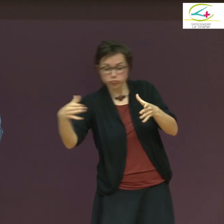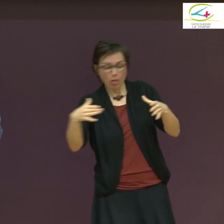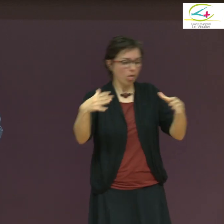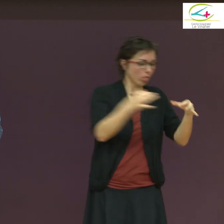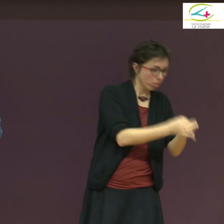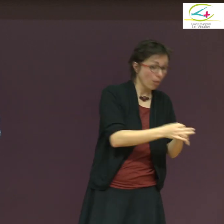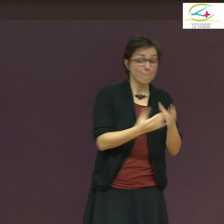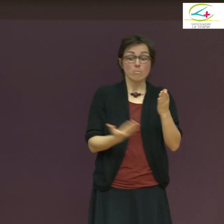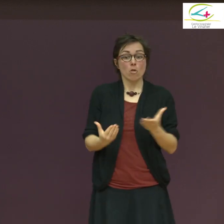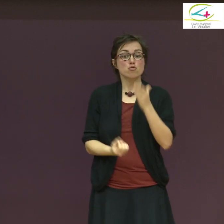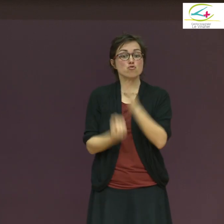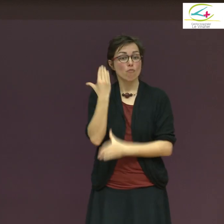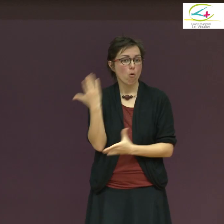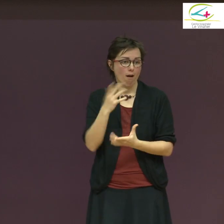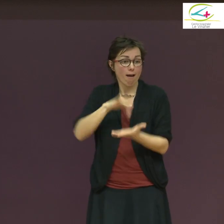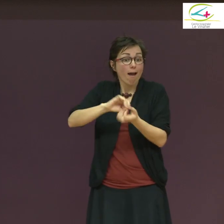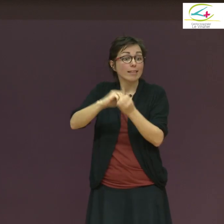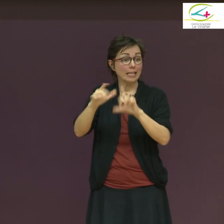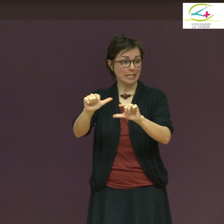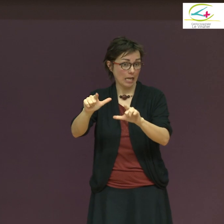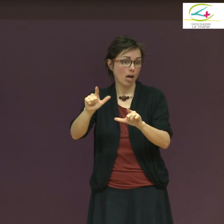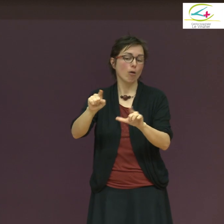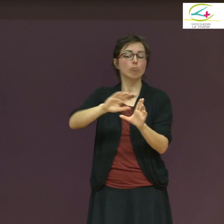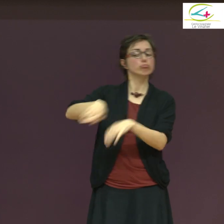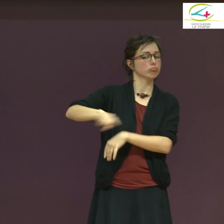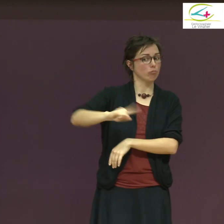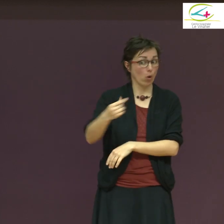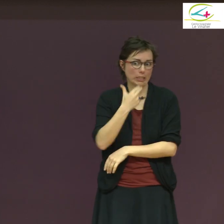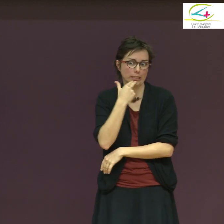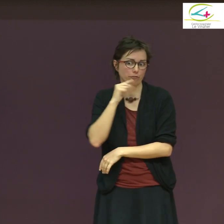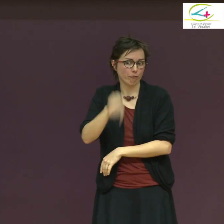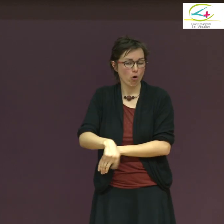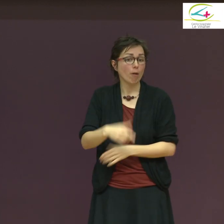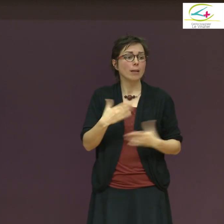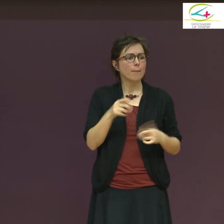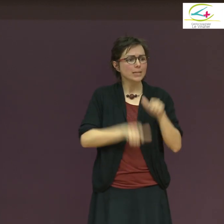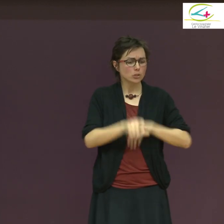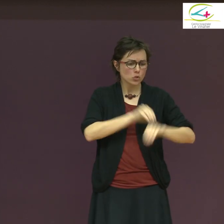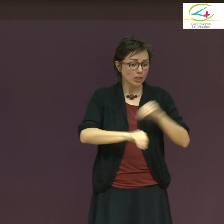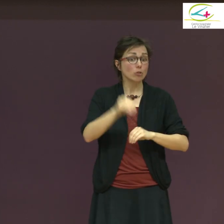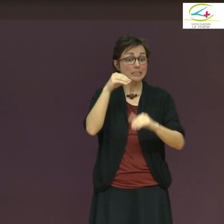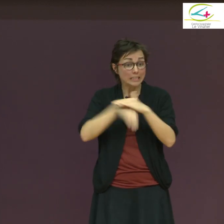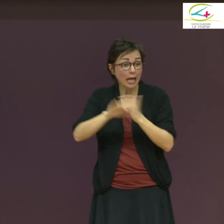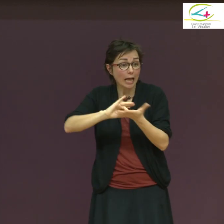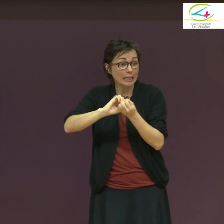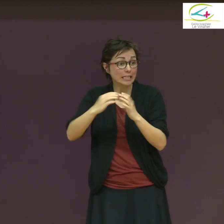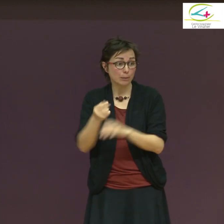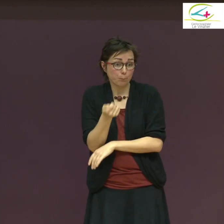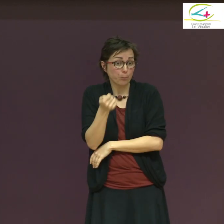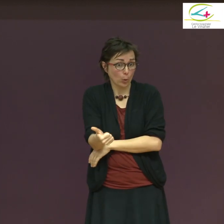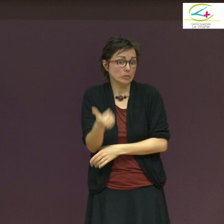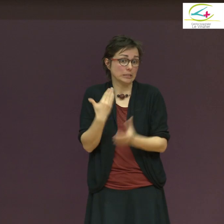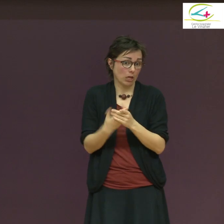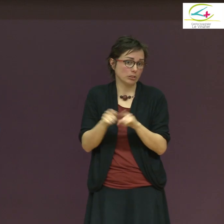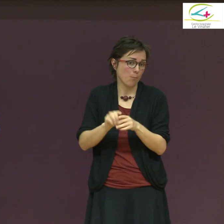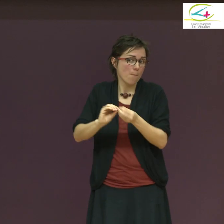arrivé, qui est Internet. Il faut en tenir compte. Aujourd'hui, il y a très peu de soignants sur Internet, hein, c'est aussi une problématique. Et quelquefois,